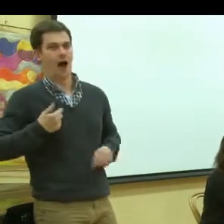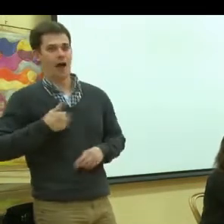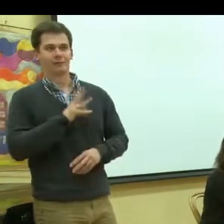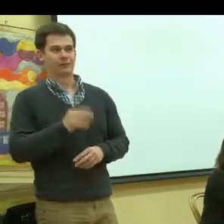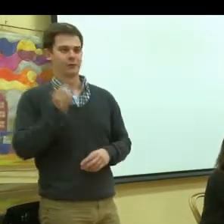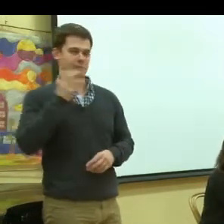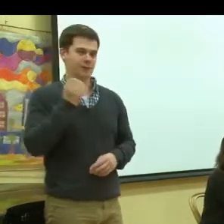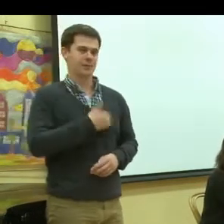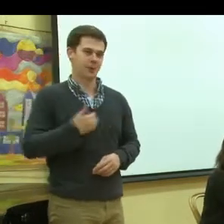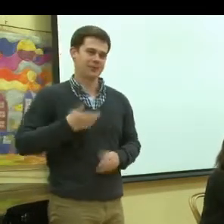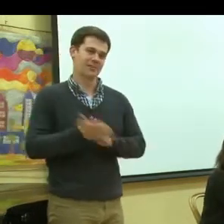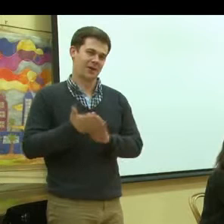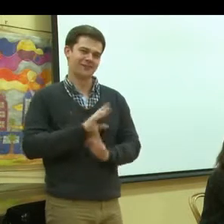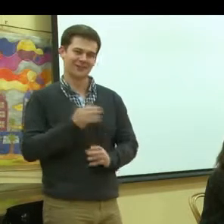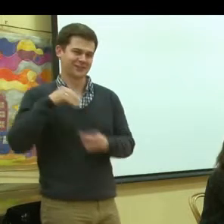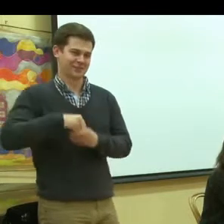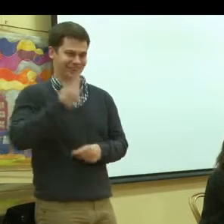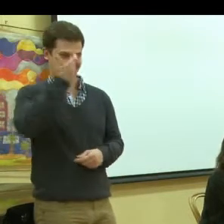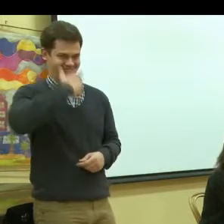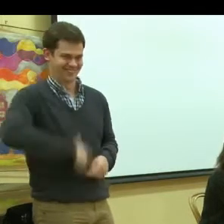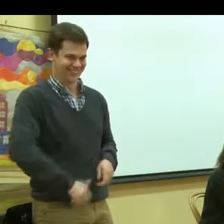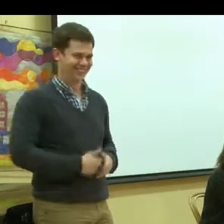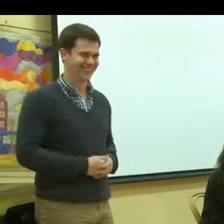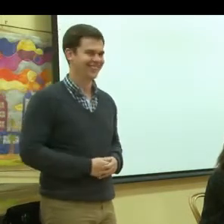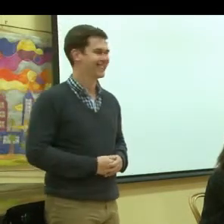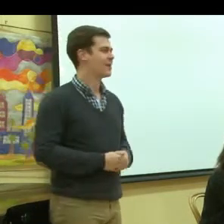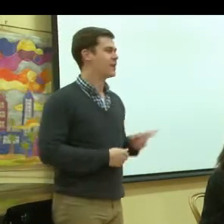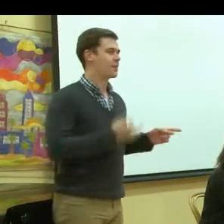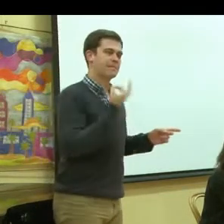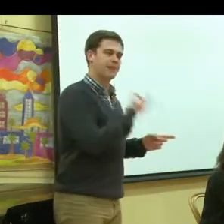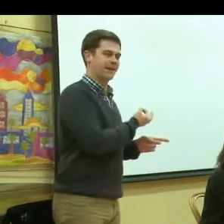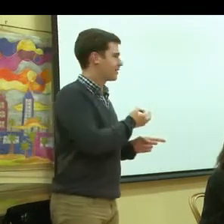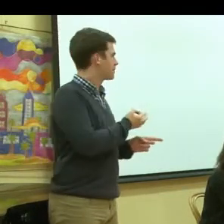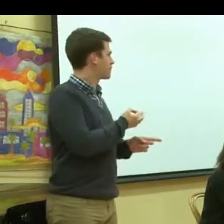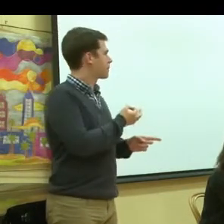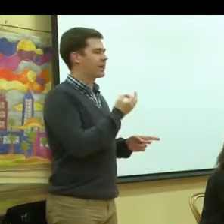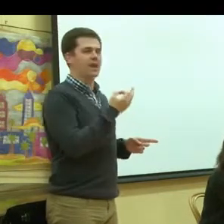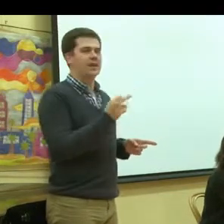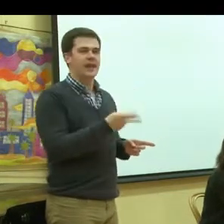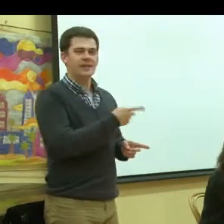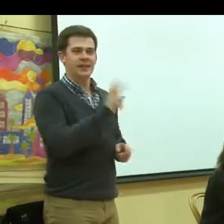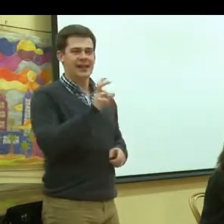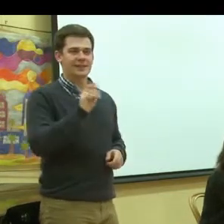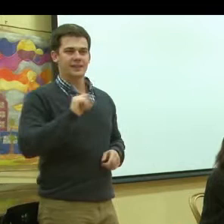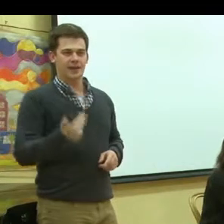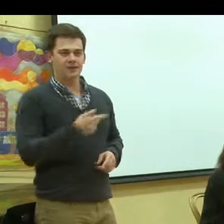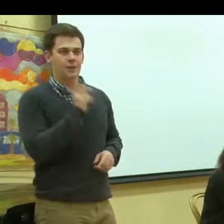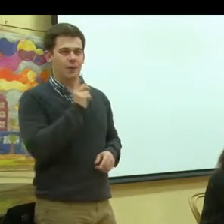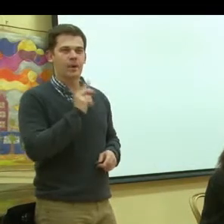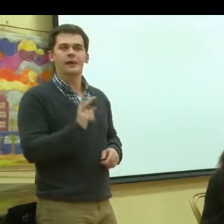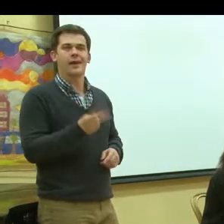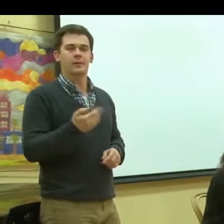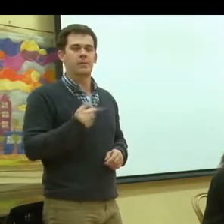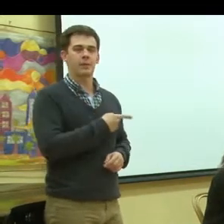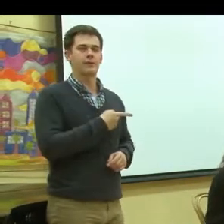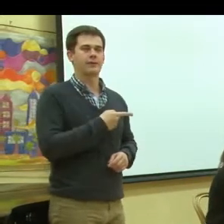Znaczy języki, tak. Dobrze, Krystian, no to pytanie do ciebie. Kiedy trafiłeś do tanga? Ile miałeś lat? I czy to późno, czy to wcześniej, jak